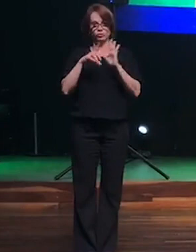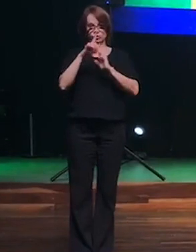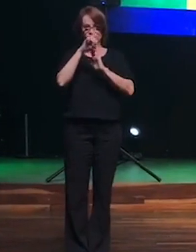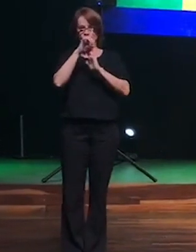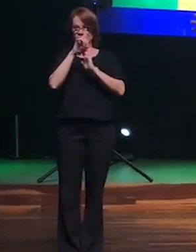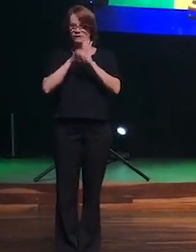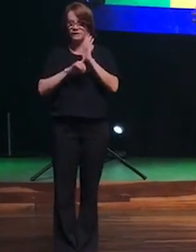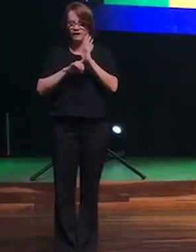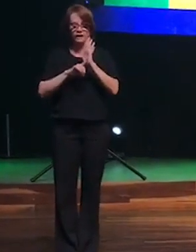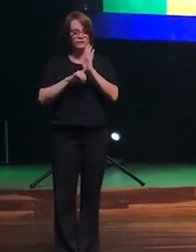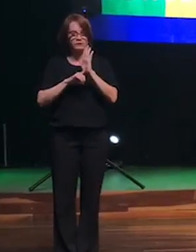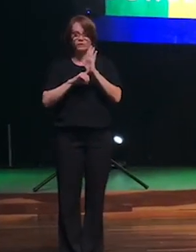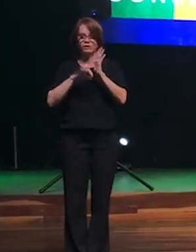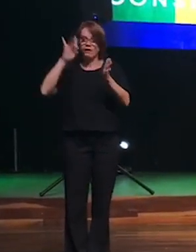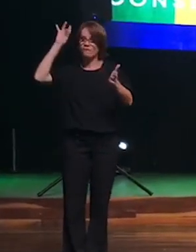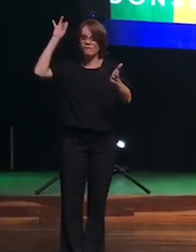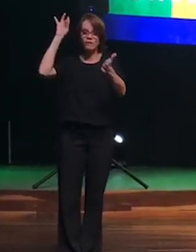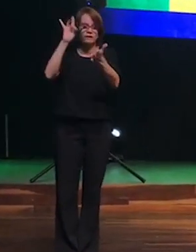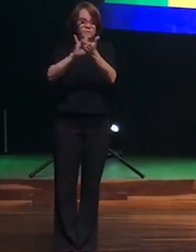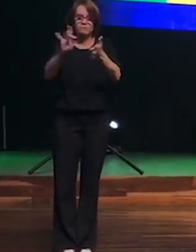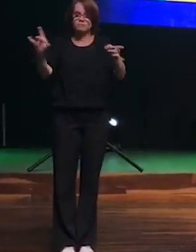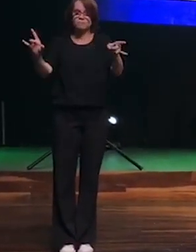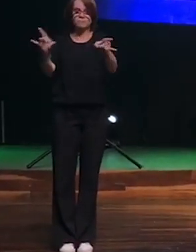verdade autoevidente.